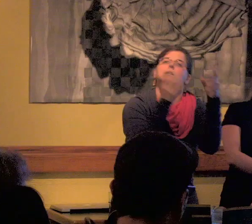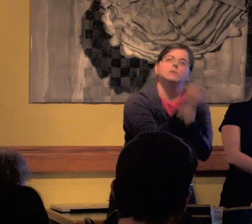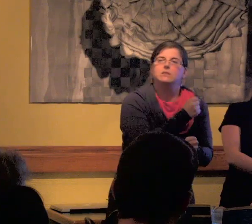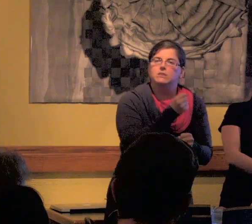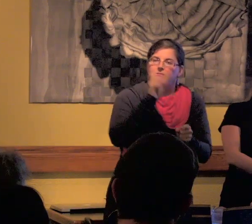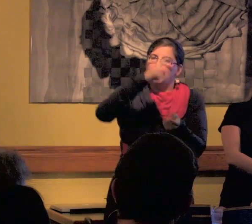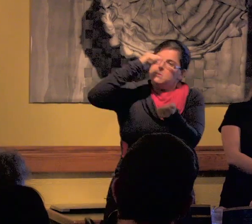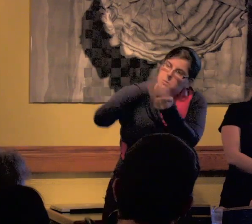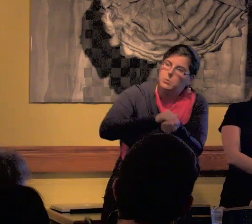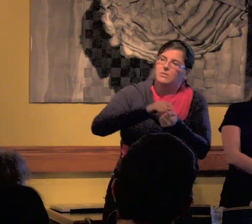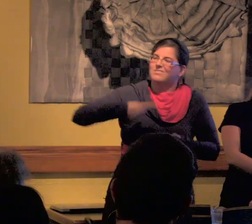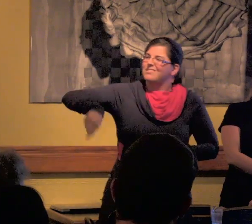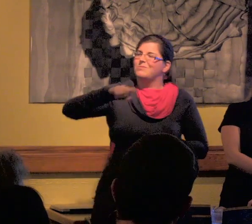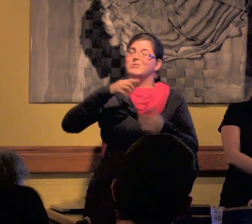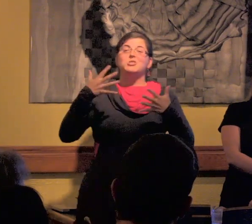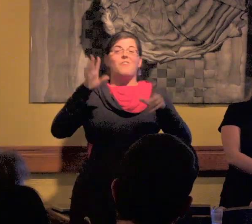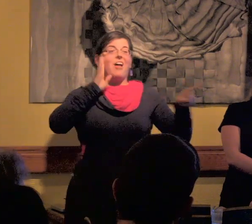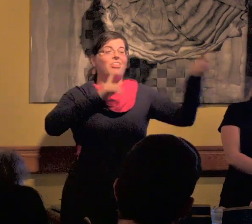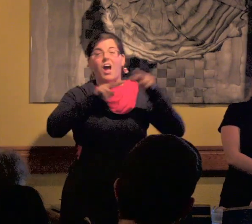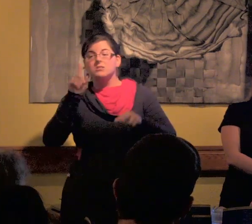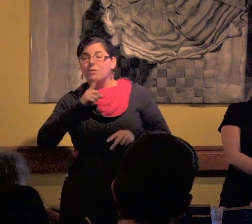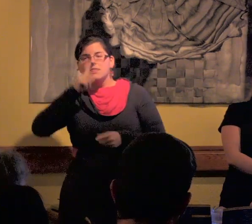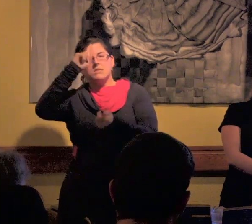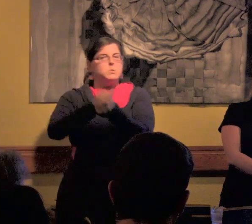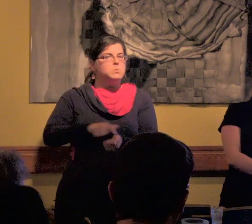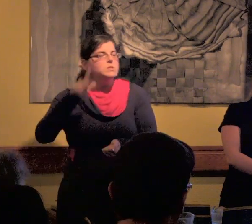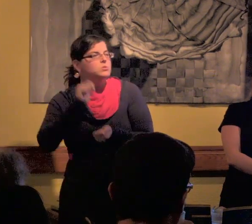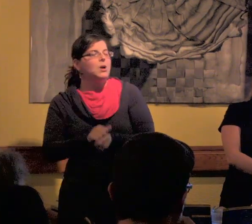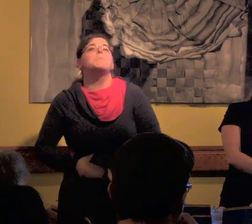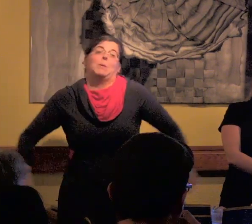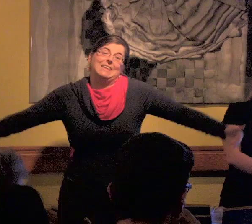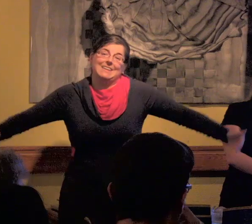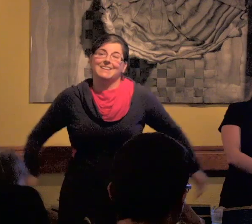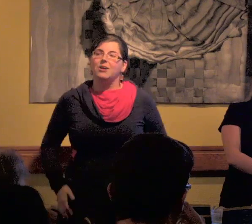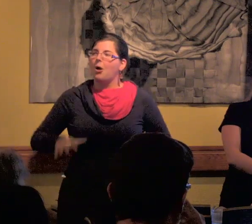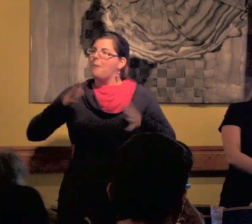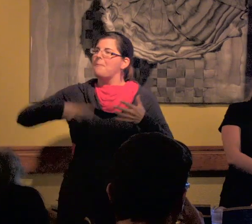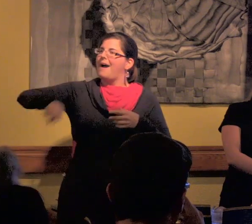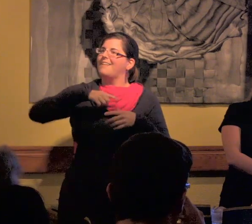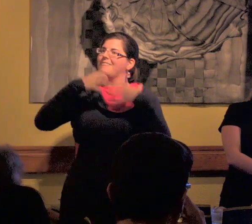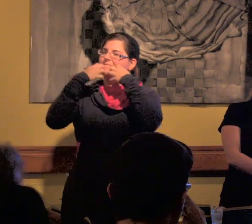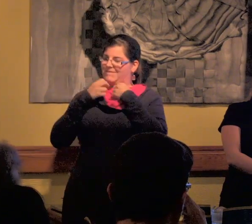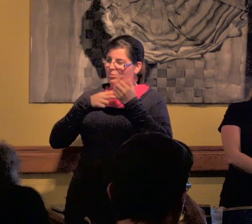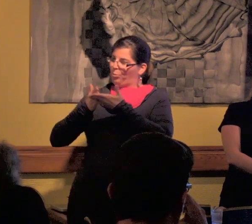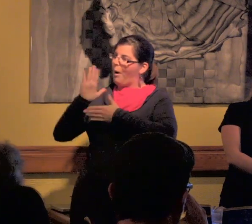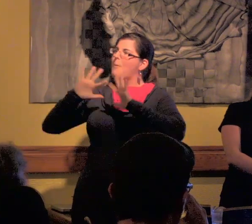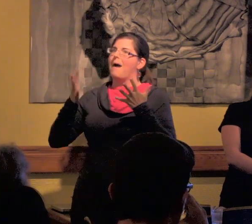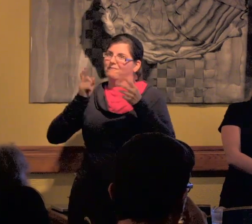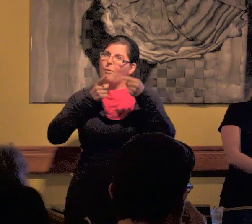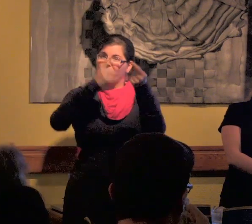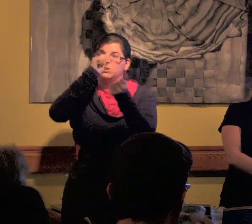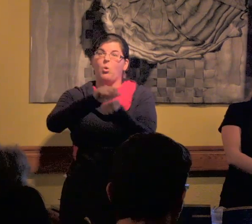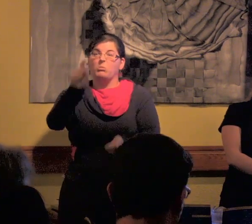acharnée, a été à des échelons supérieurs, et a finalement réussi à avoir ce qu'elle avait. Mais est-ce que toutes les personnes sont outillées pour pouvoir aller à de